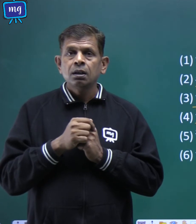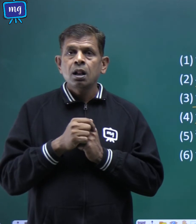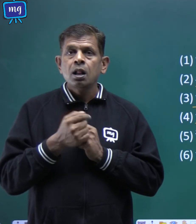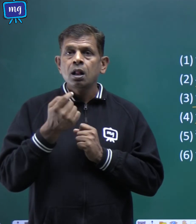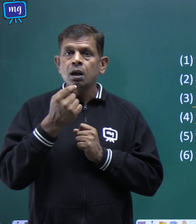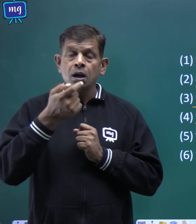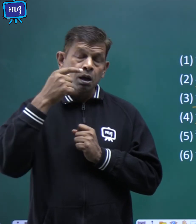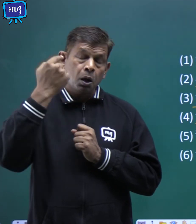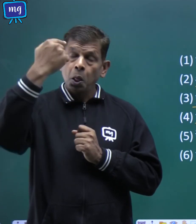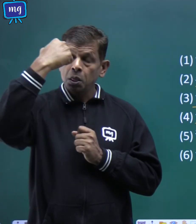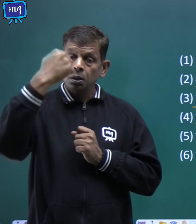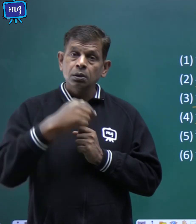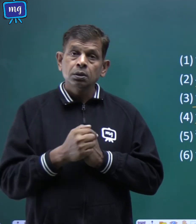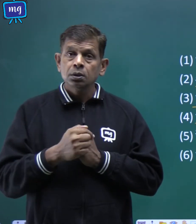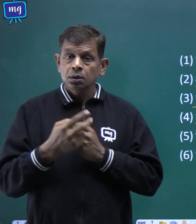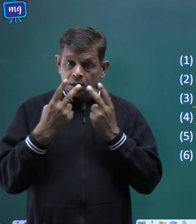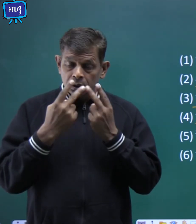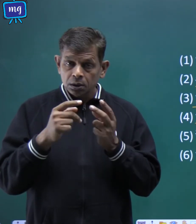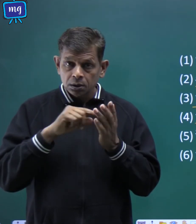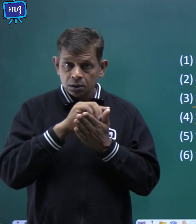रेटिना या दृष्टिपटल,